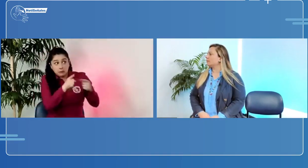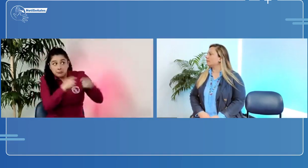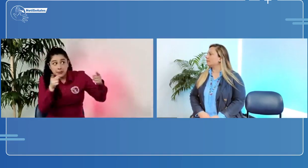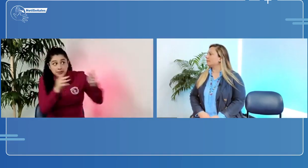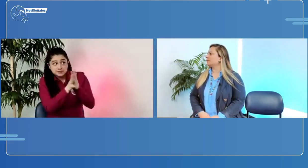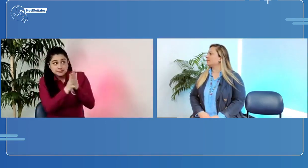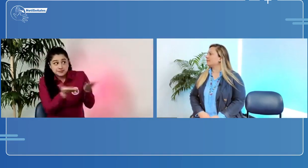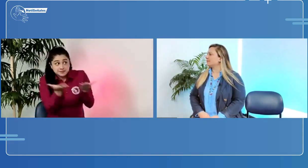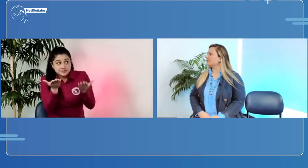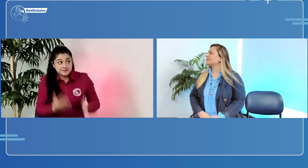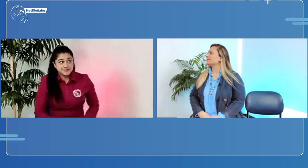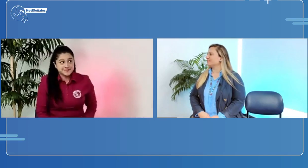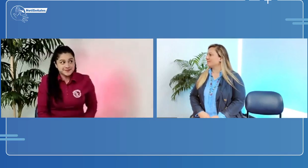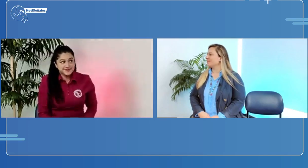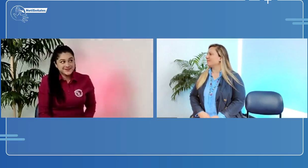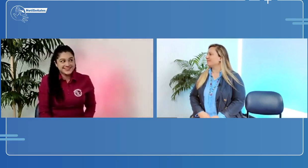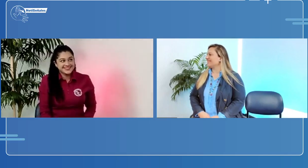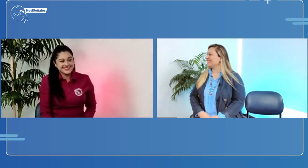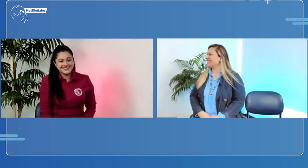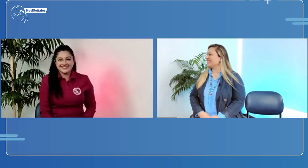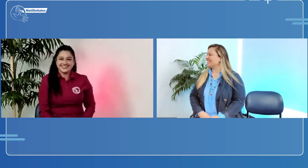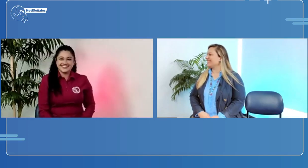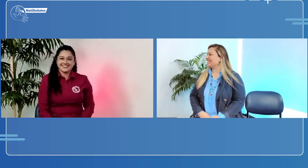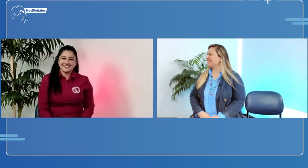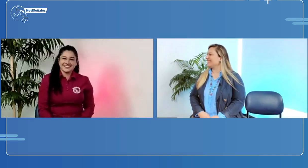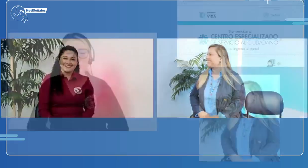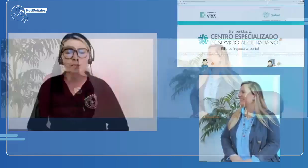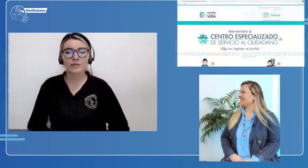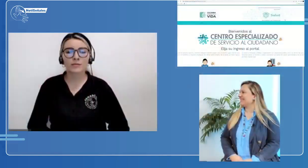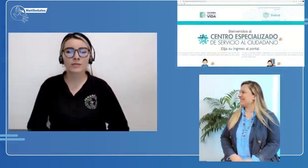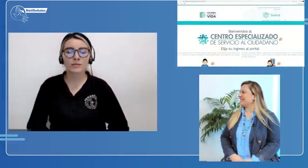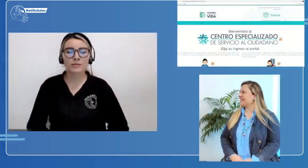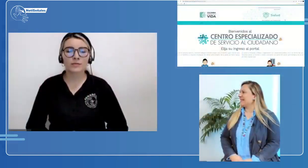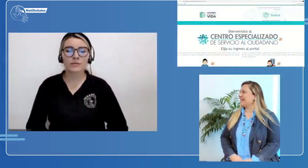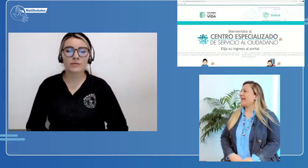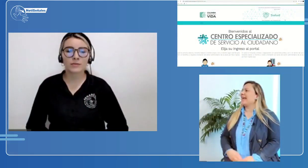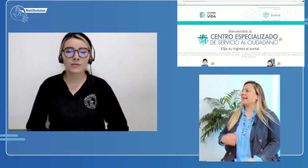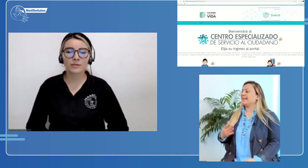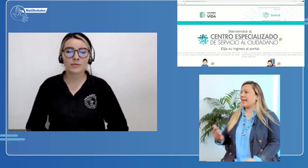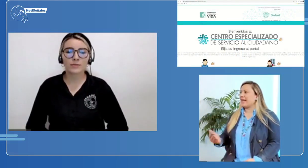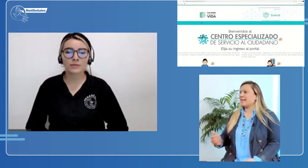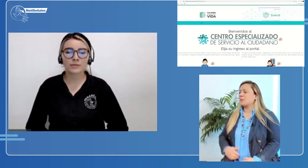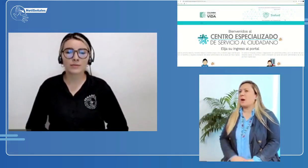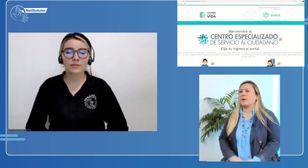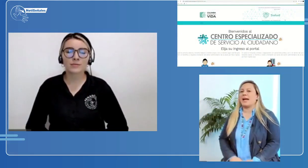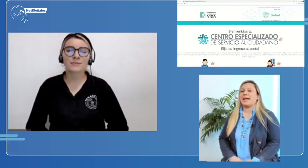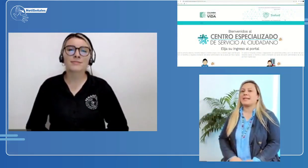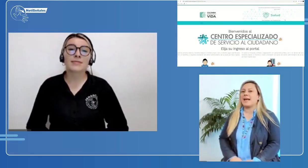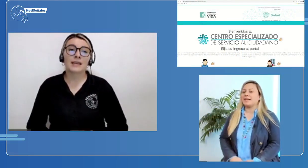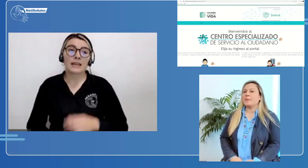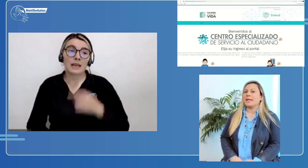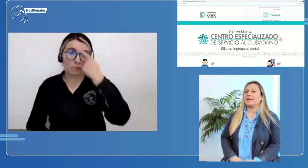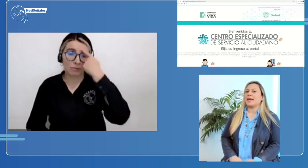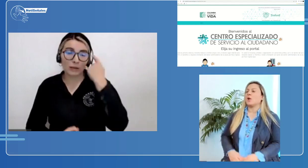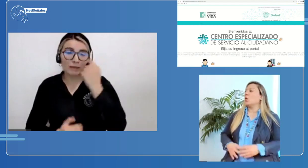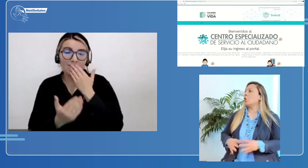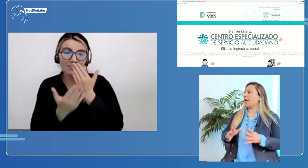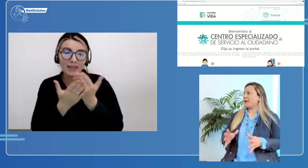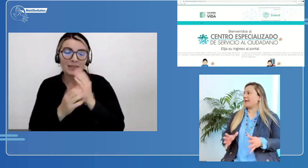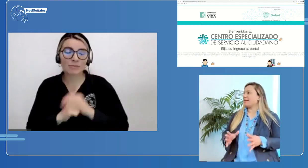primero la página web y también las señas. Entonces, si ¿sí nos puedes contar? Gracias, Paula. Exactamente, una vez se